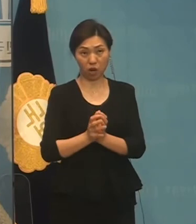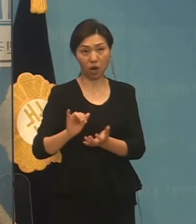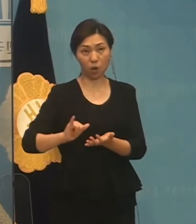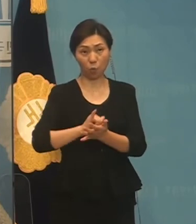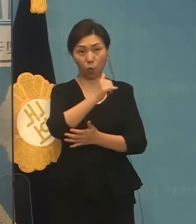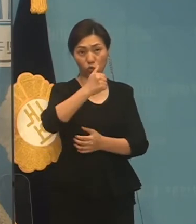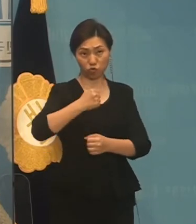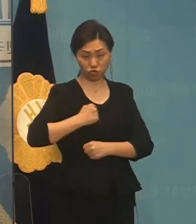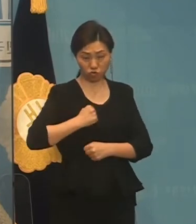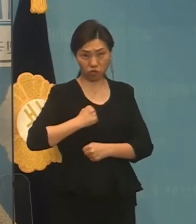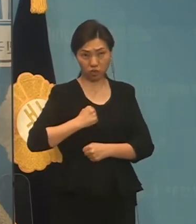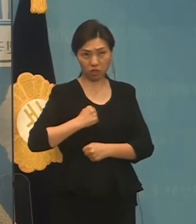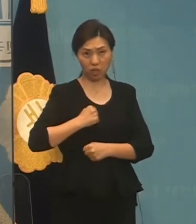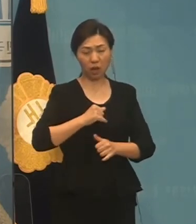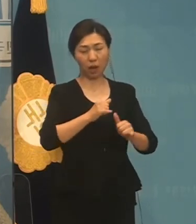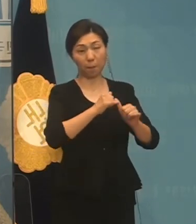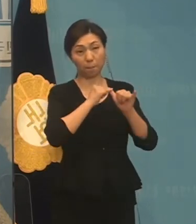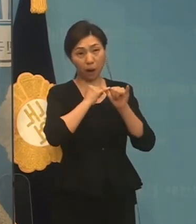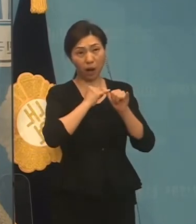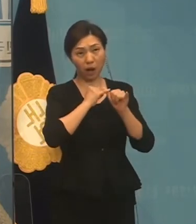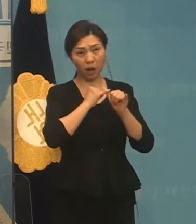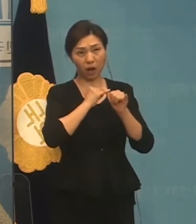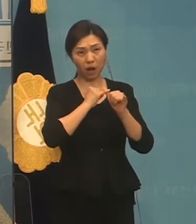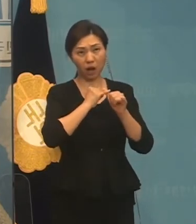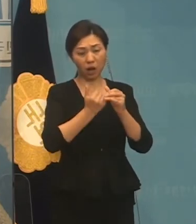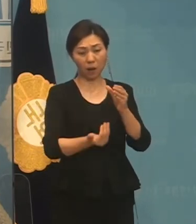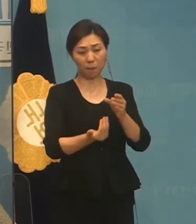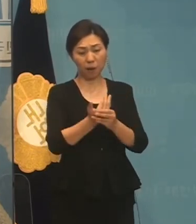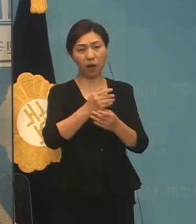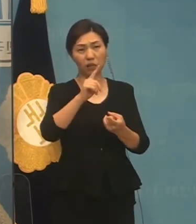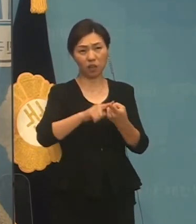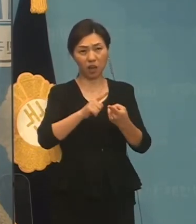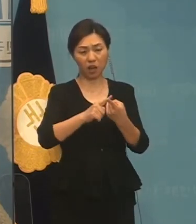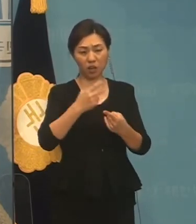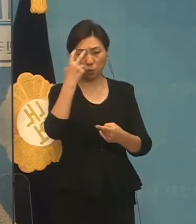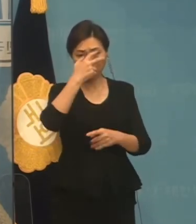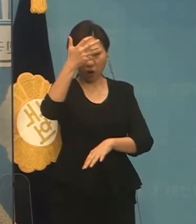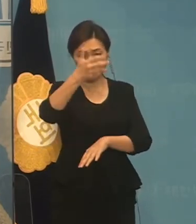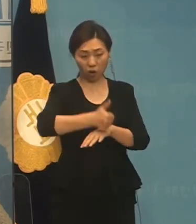성추행 사망 사건의 최종 수사 결과를 발표할 예정입니다.